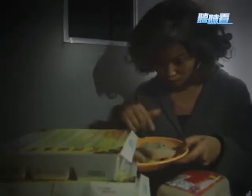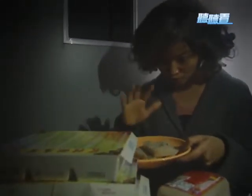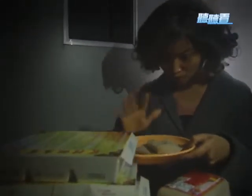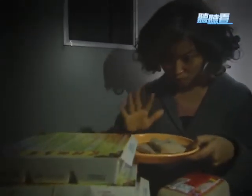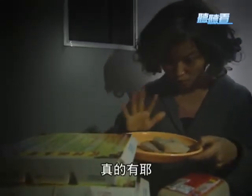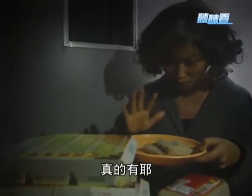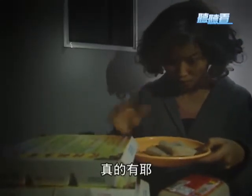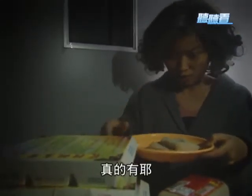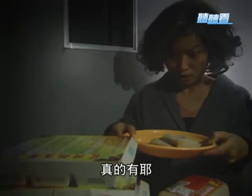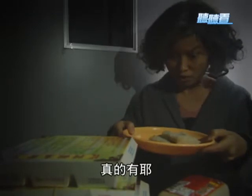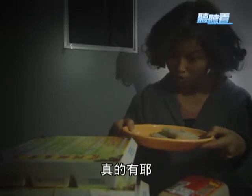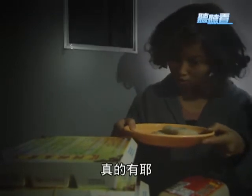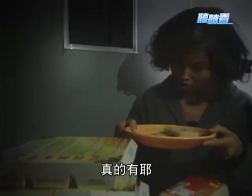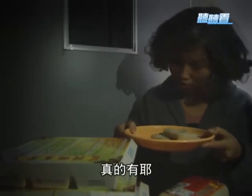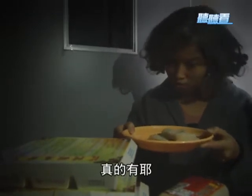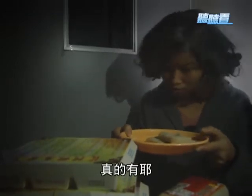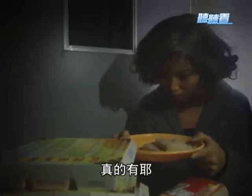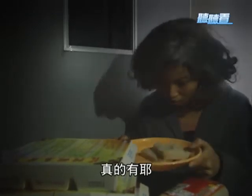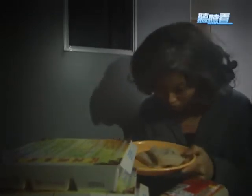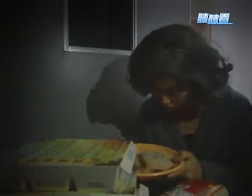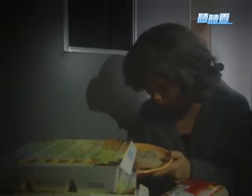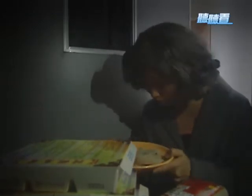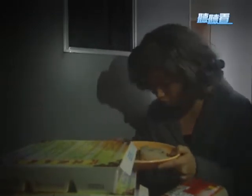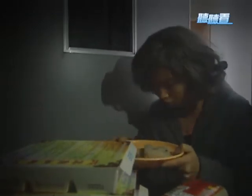哦，真的有哎！哇，